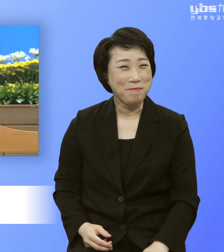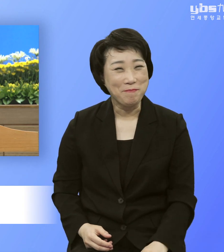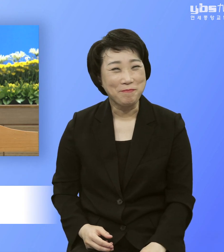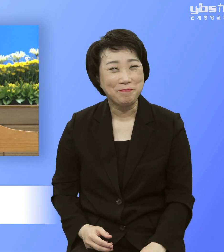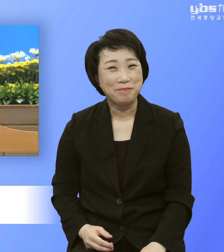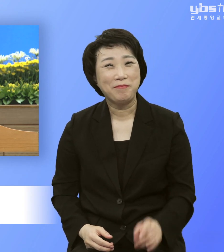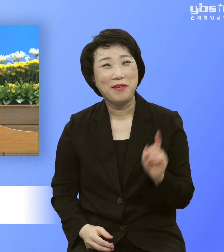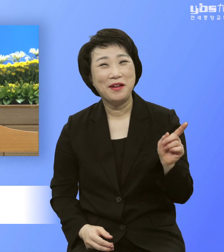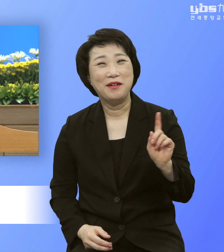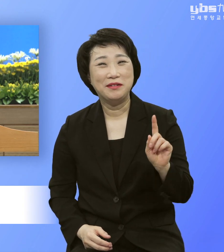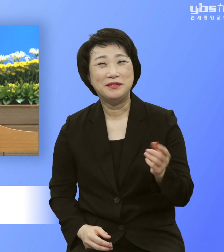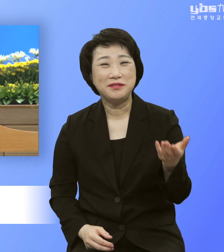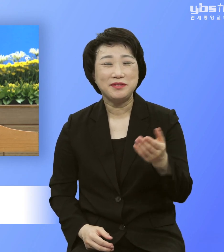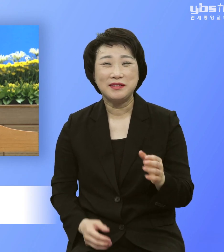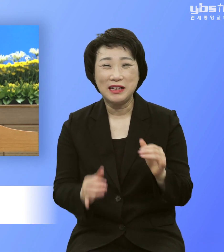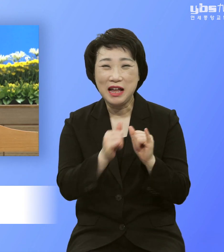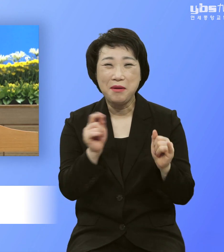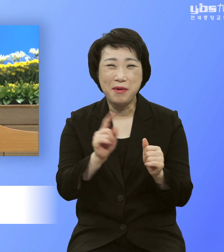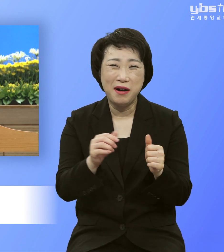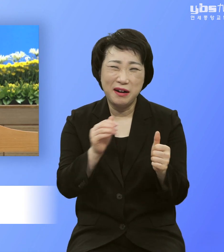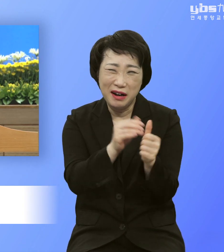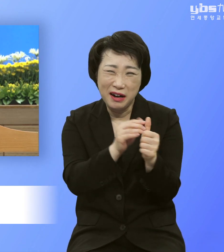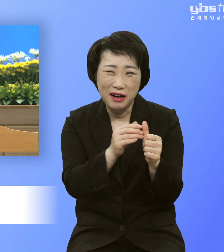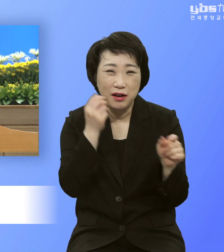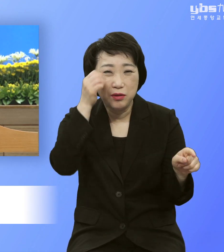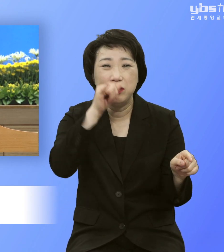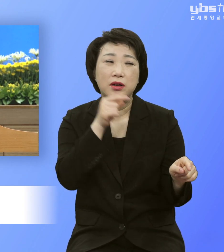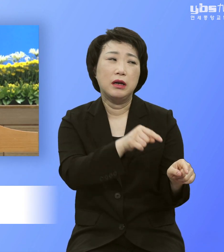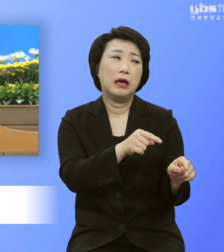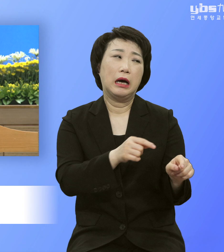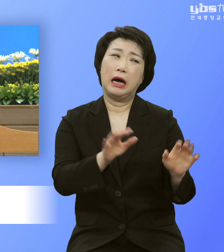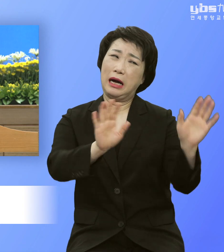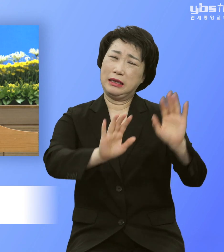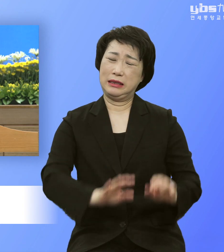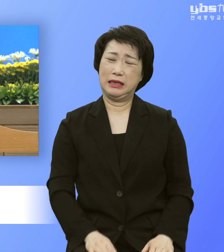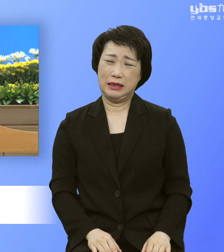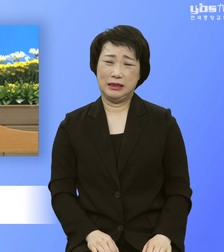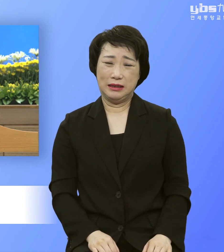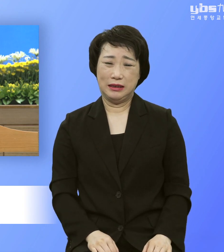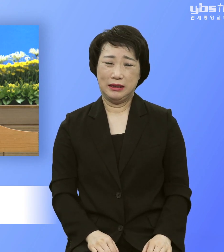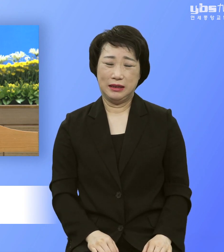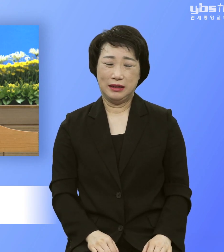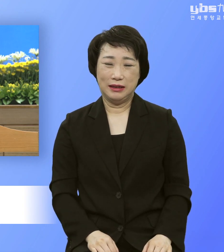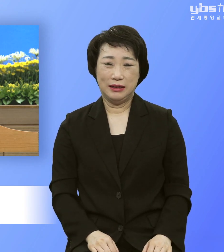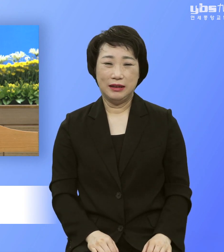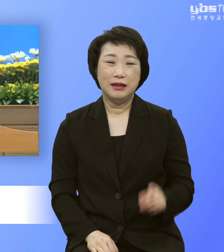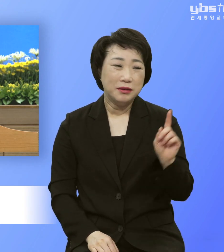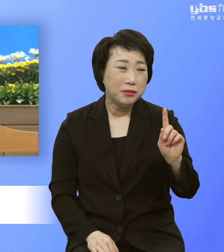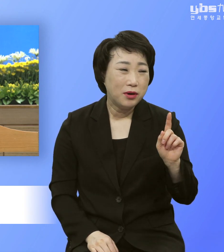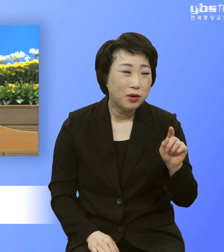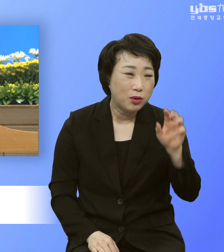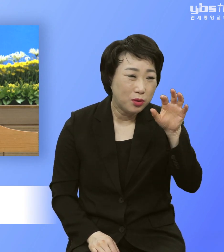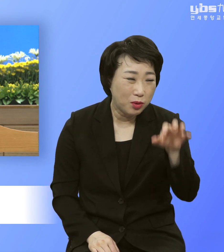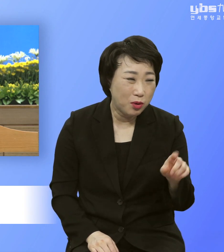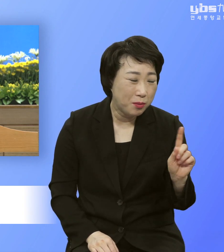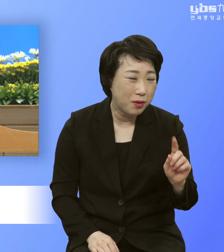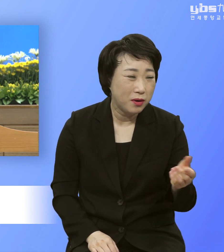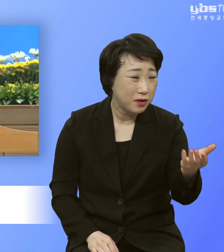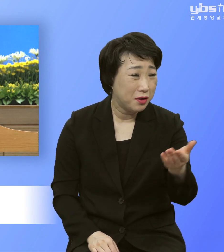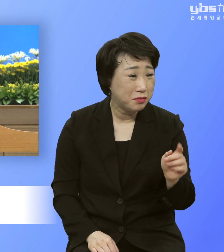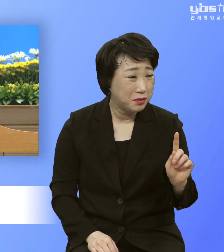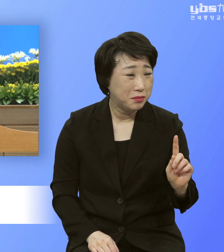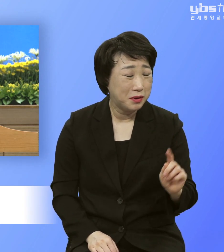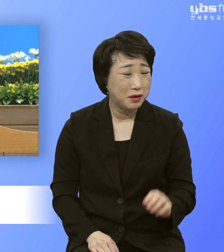이 사람은 사람을 볶아대는 줄 알고 있어. 아니요. 너는 어느